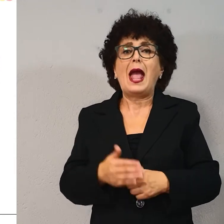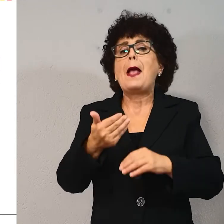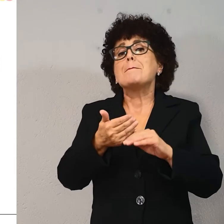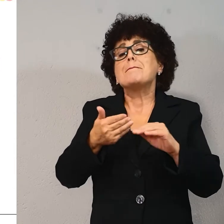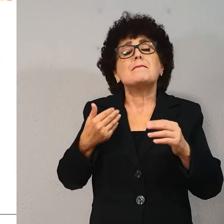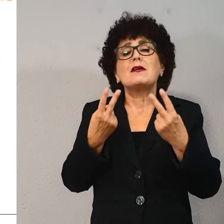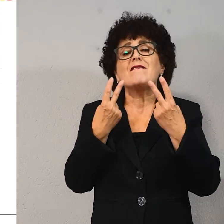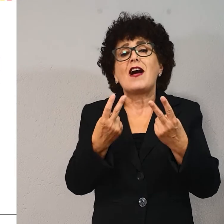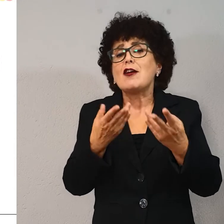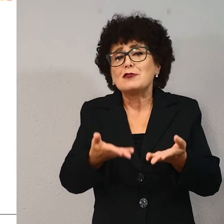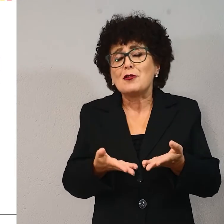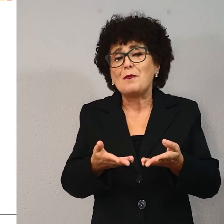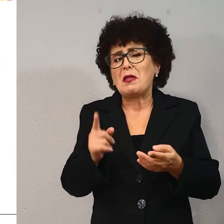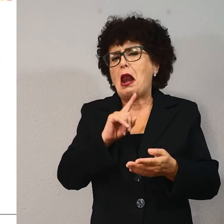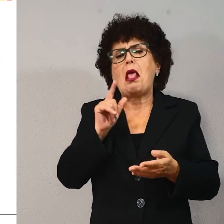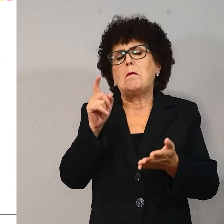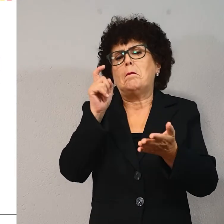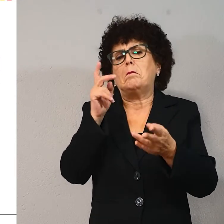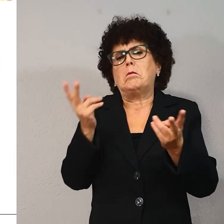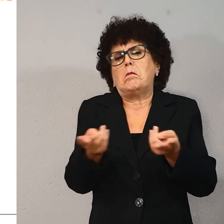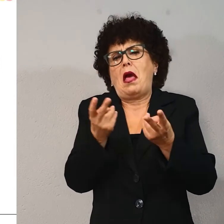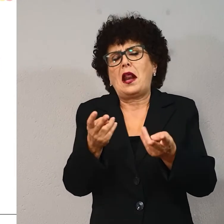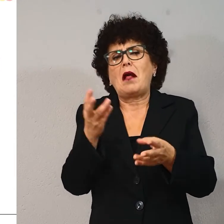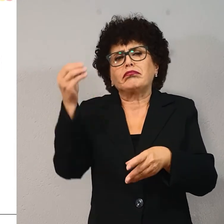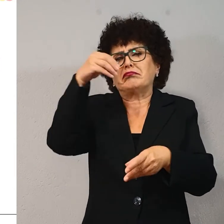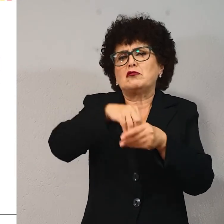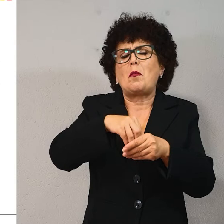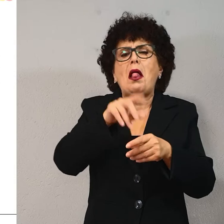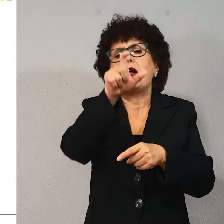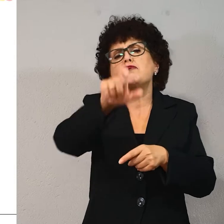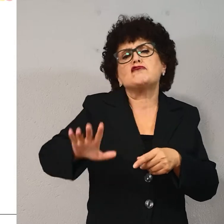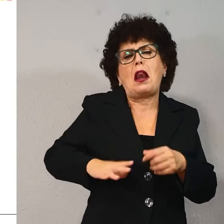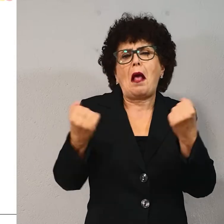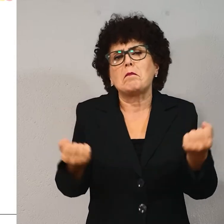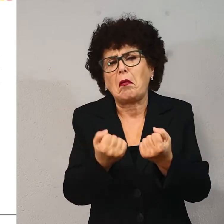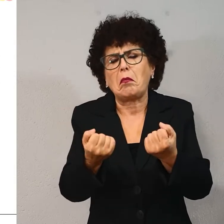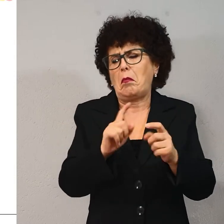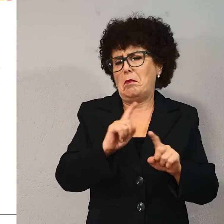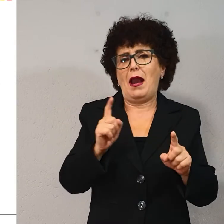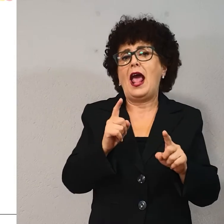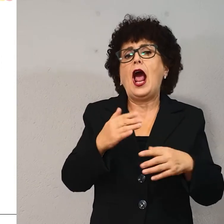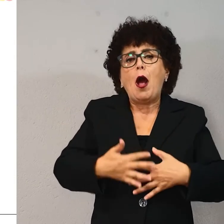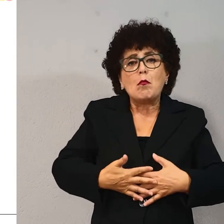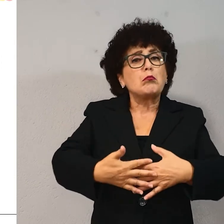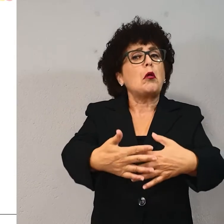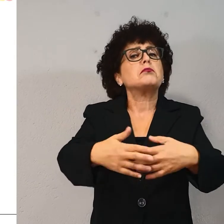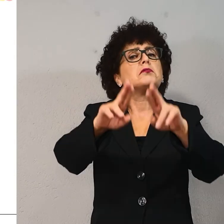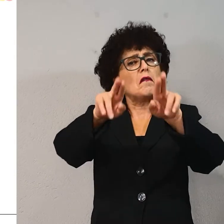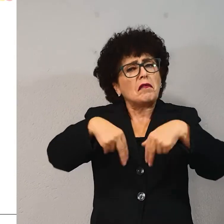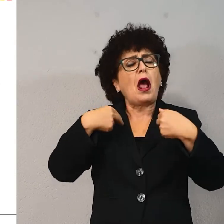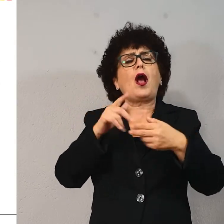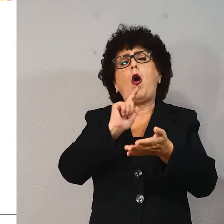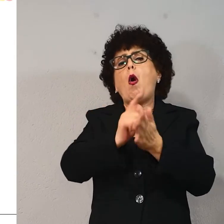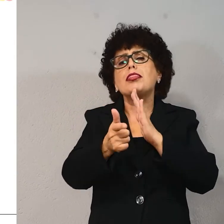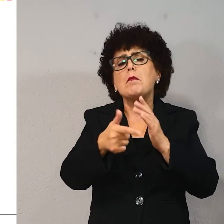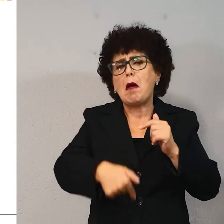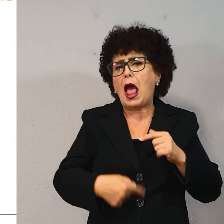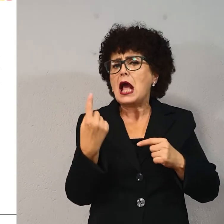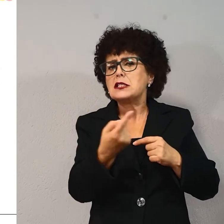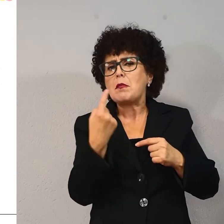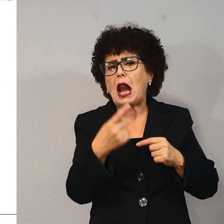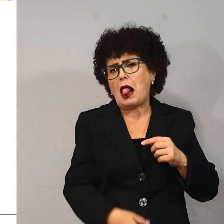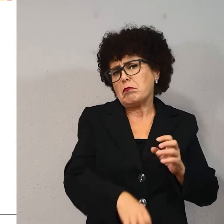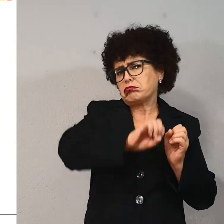Предности. Не бара дополнителен ангажман од корисничката. Плодноста се враќа веднаш по отстранувањето